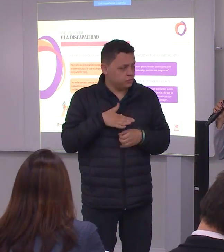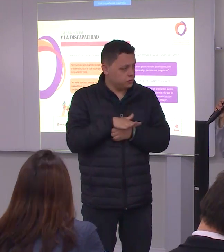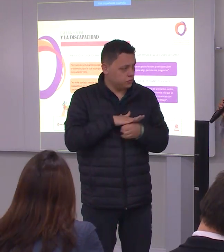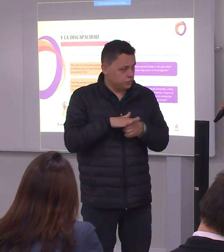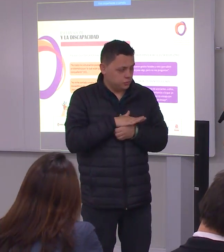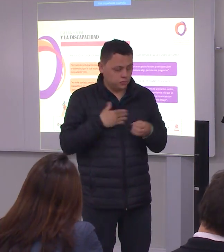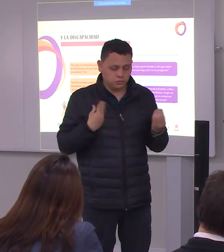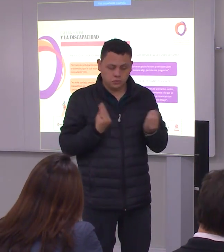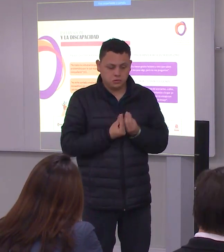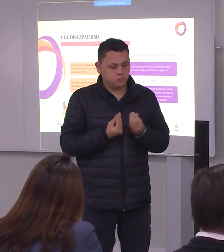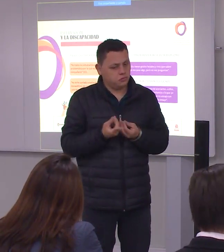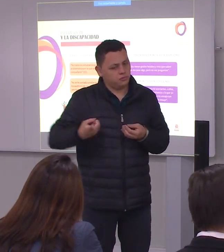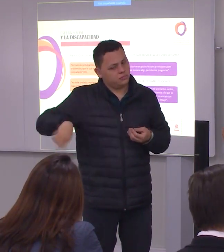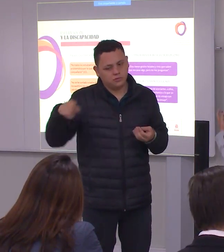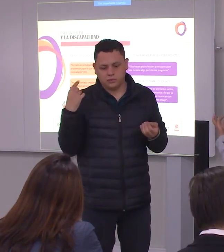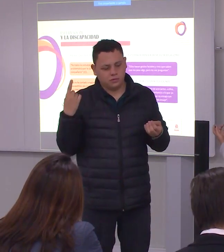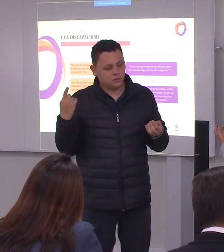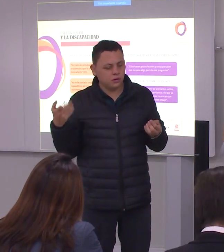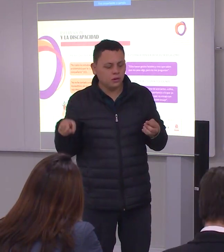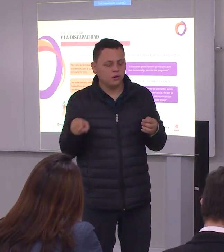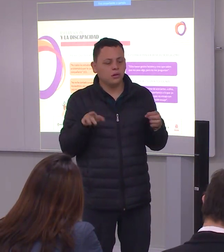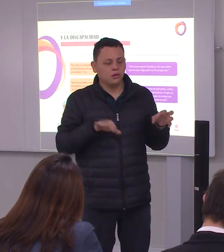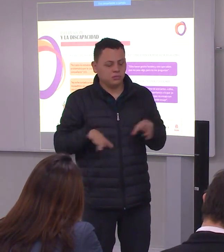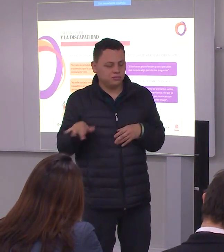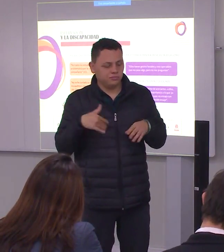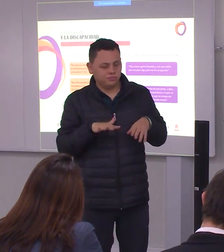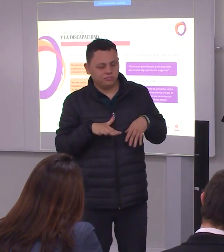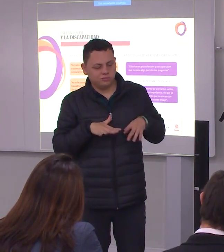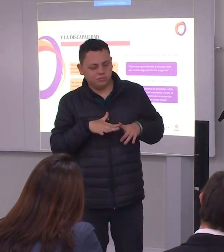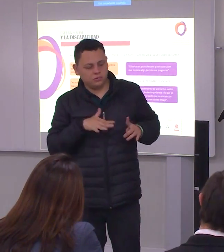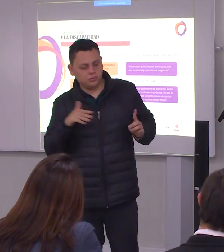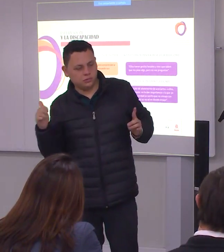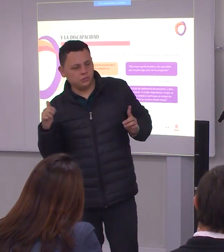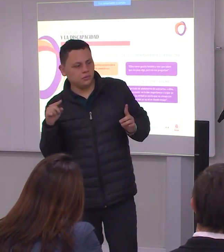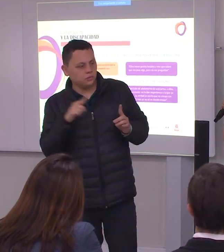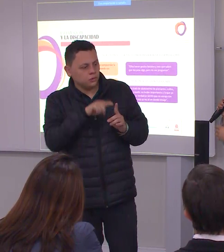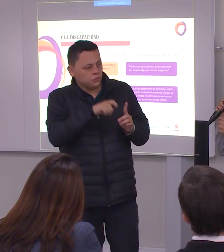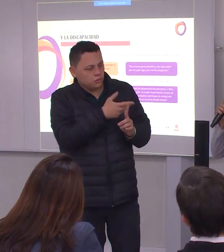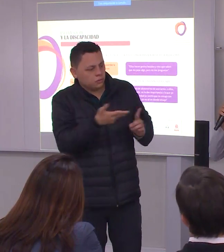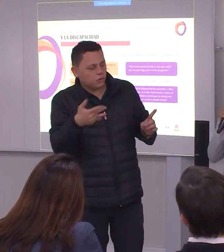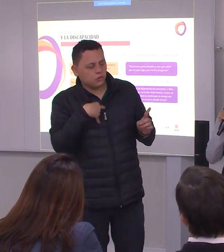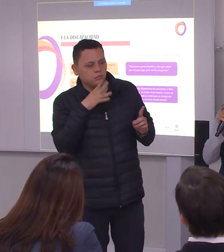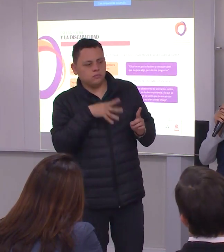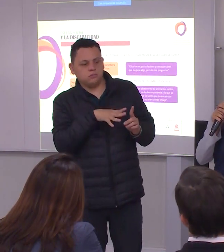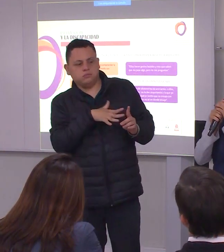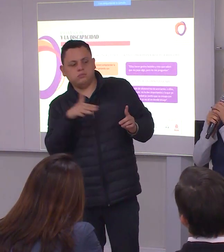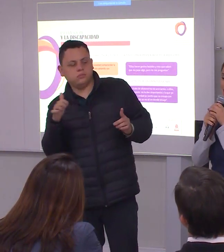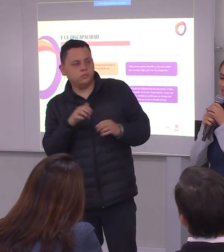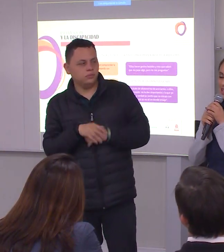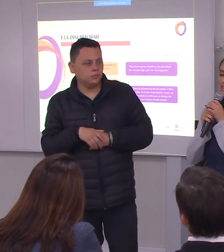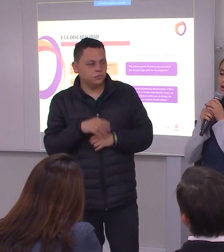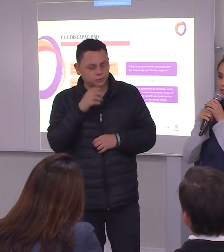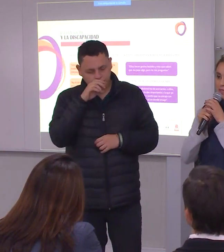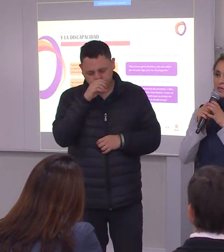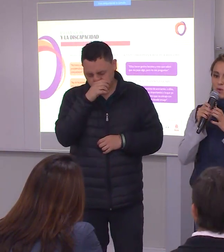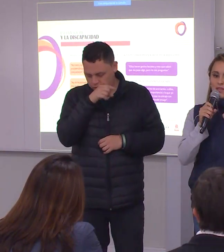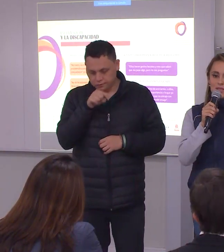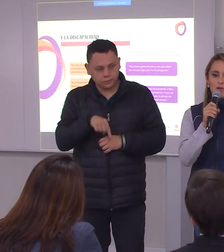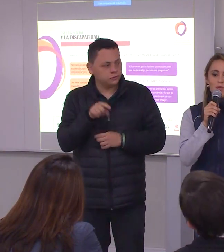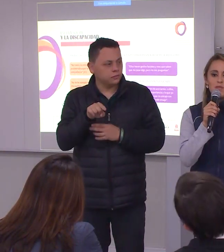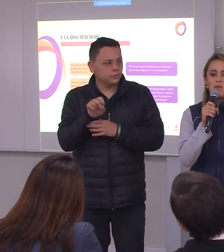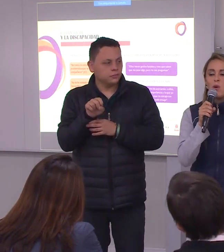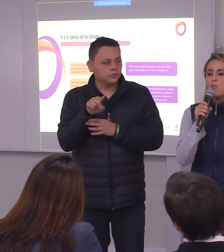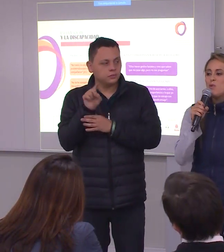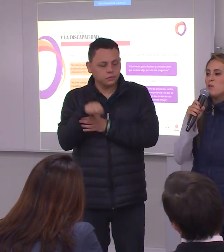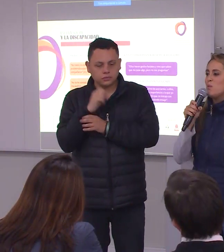pasando los compañeros hay actitudes distantes frente a las necesidades de los otros entonces aquí un chico que tenía obsesivo